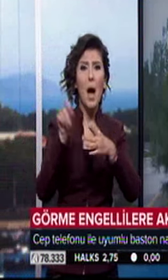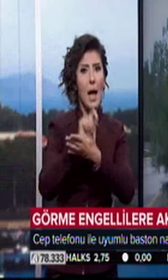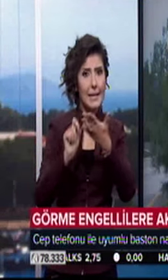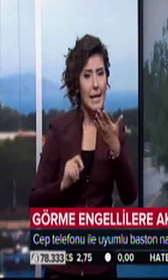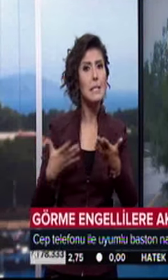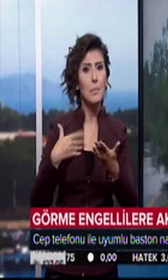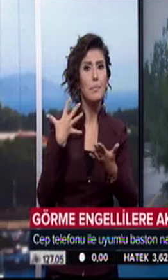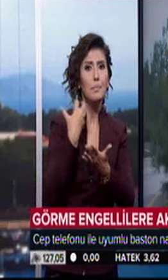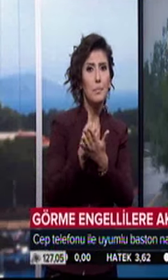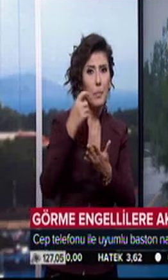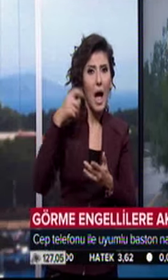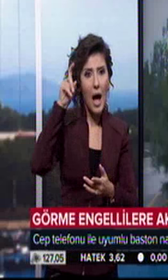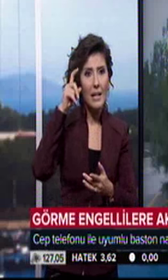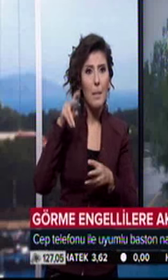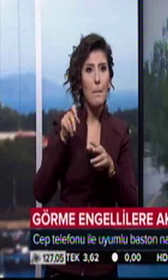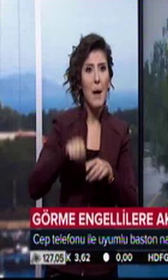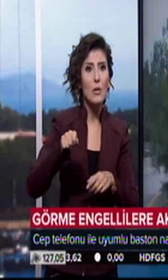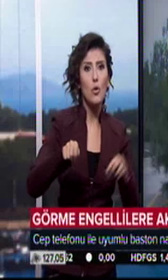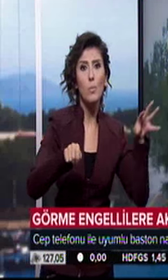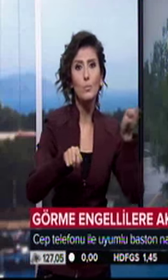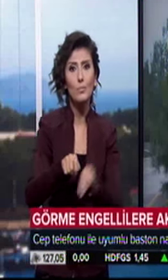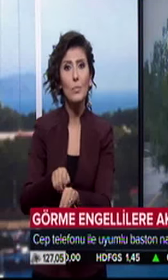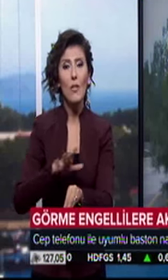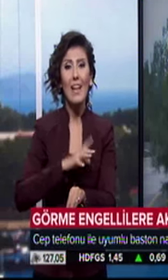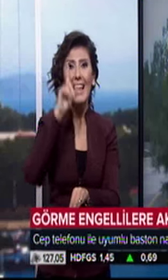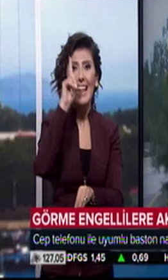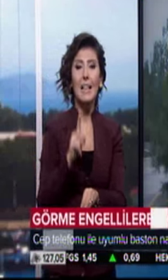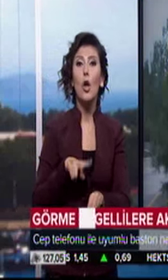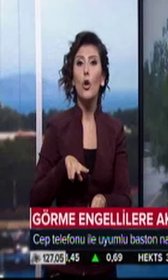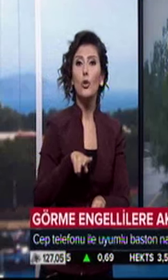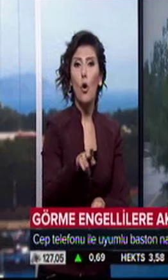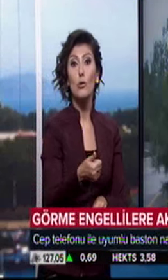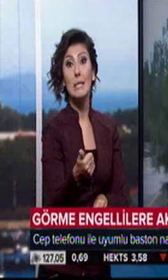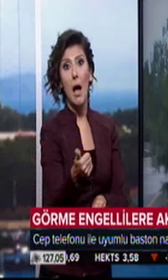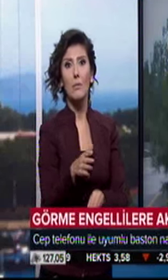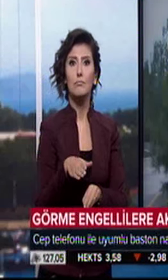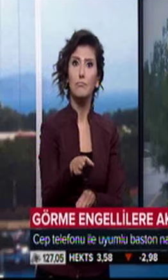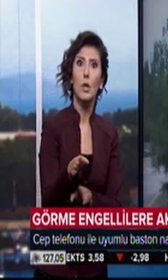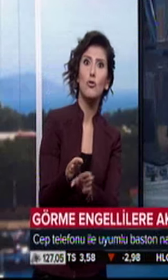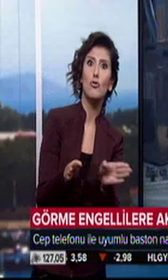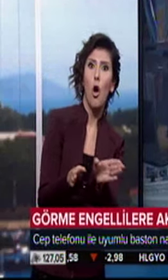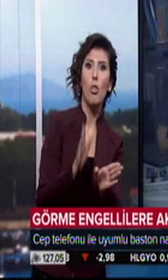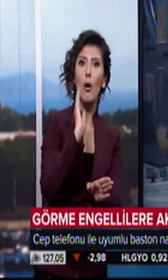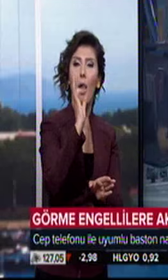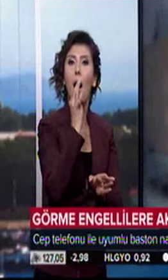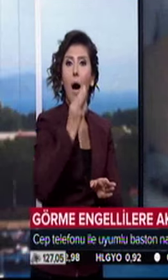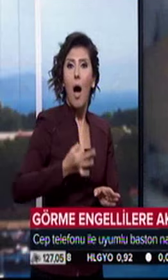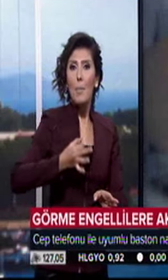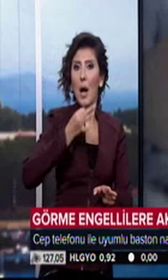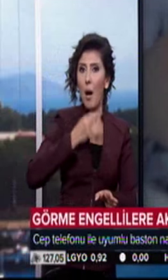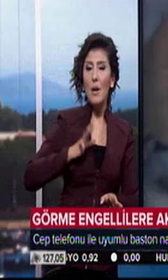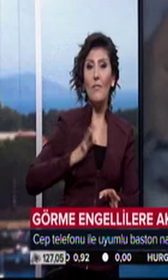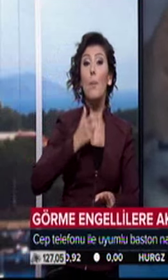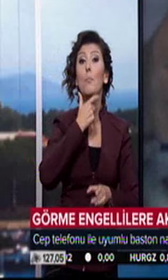ekleyebilecek, bu akıllı bastona ekleyebilecek. Biz bunu ilk olarak navigasyon özelliğiyle hayata geçirmek istiyoruz. V-Walk,